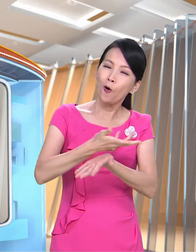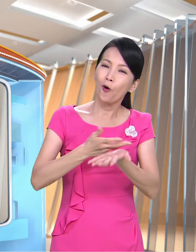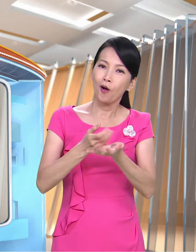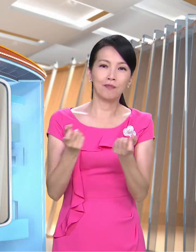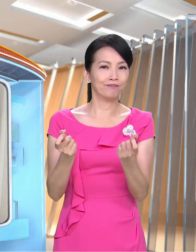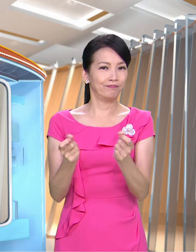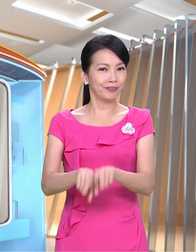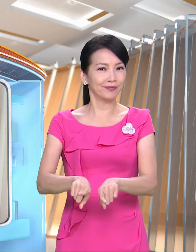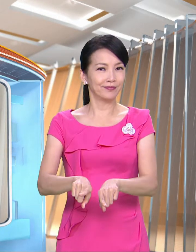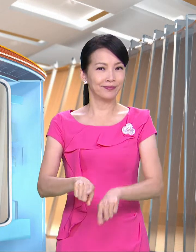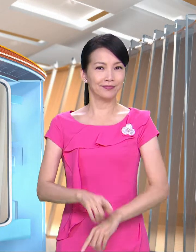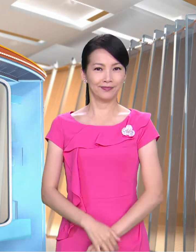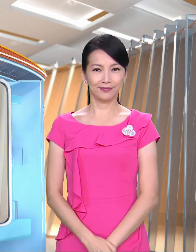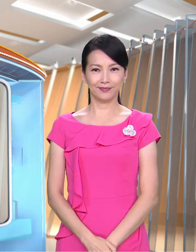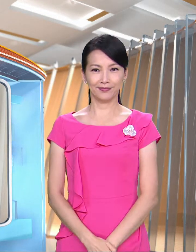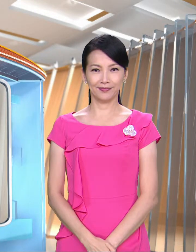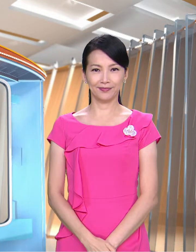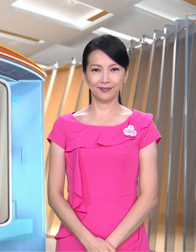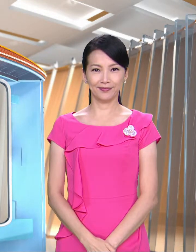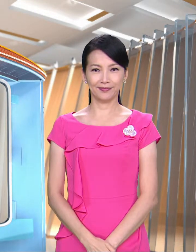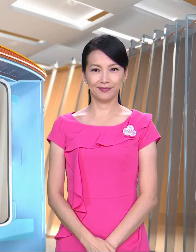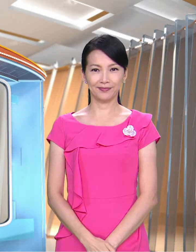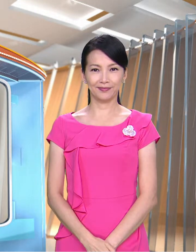话，仿佛挚爱还在身边。